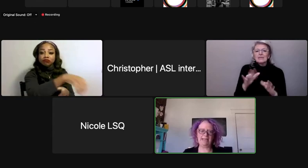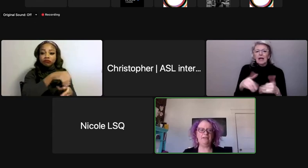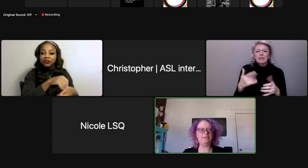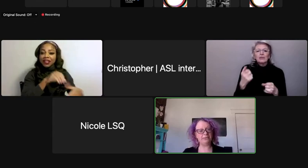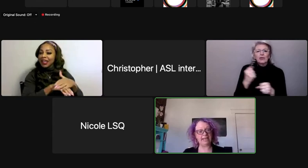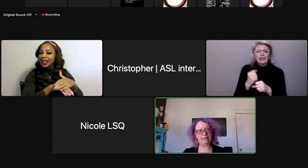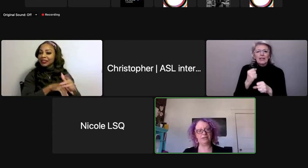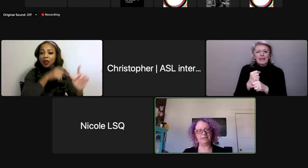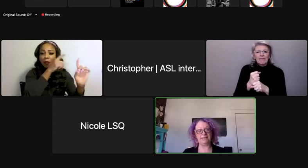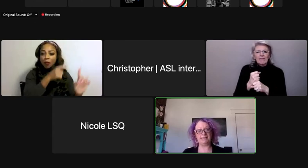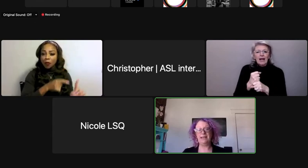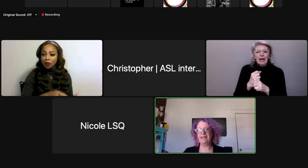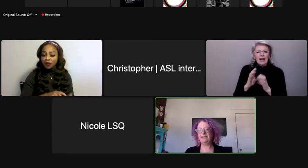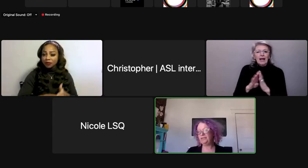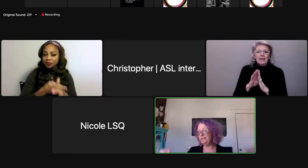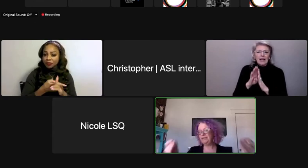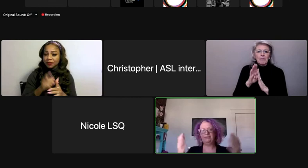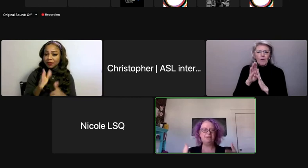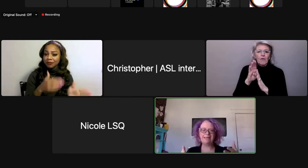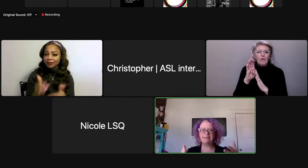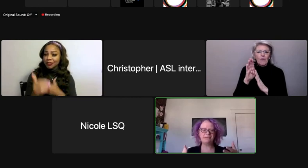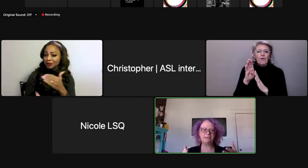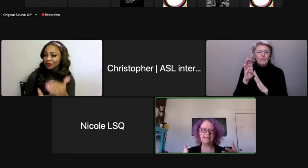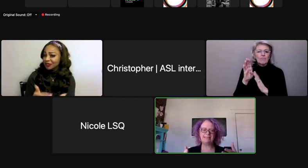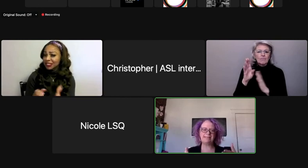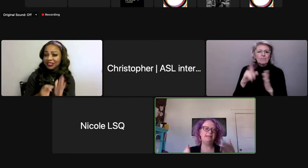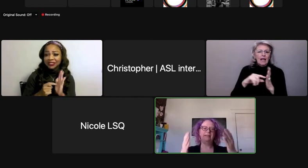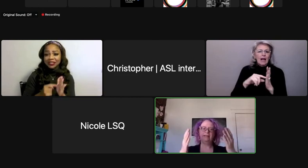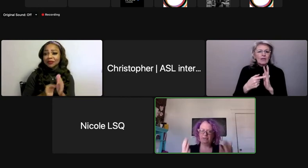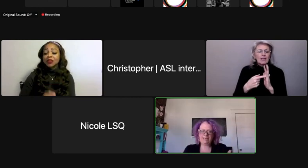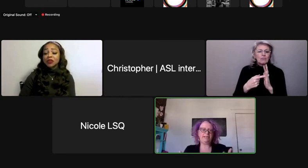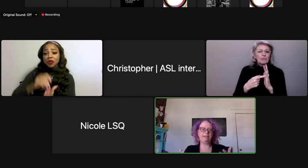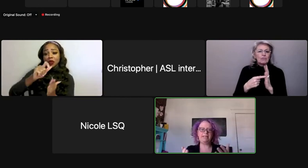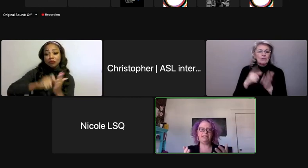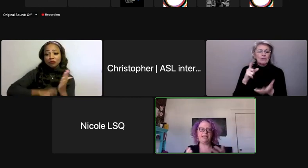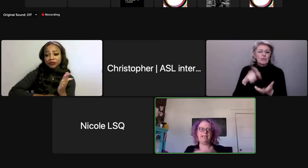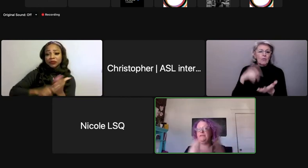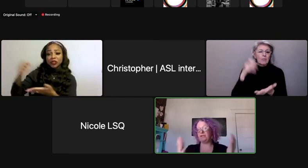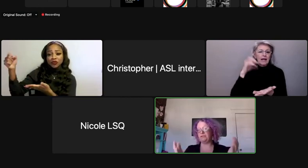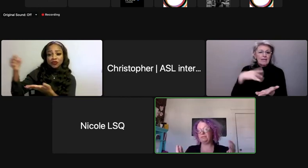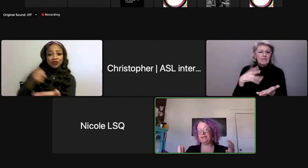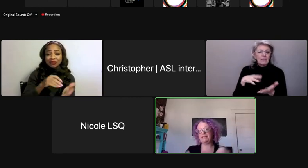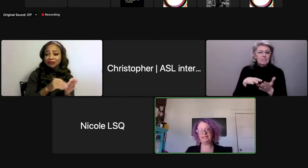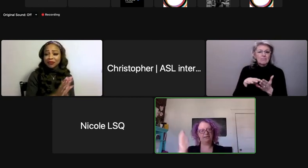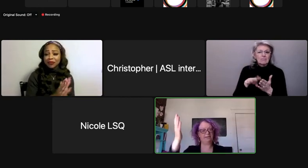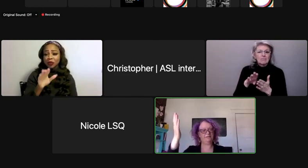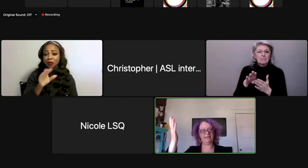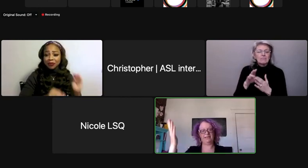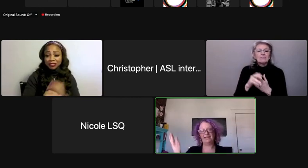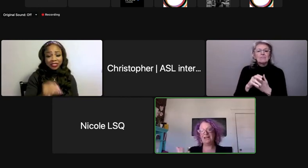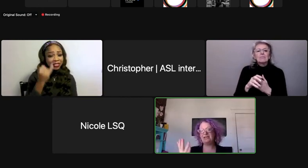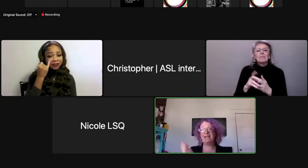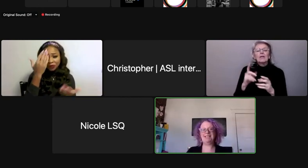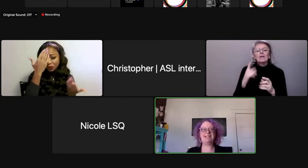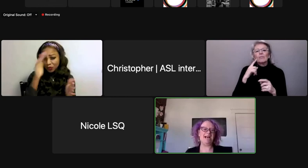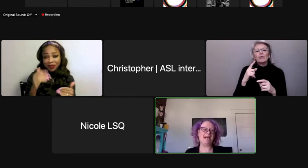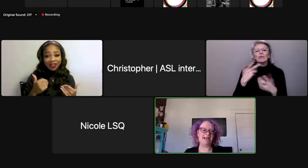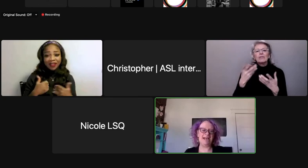en amont en amont dès le début de la planification et au niveau du